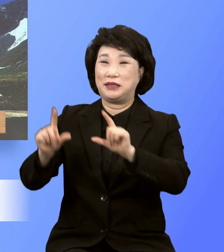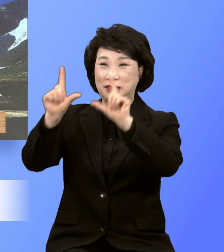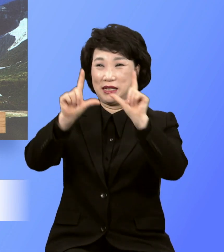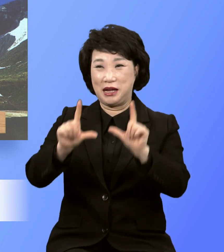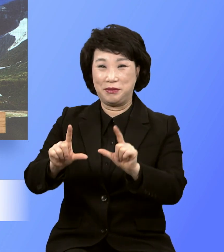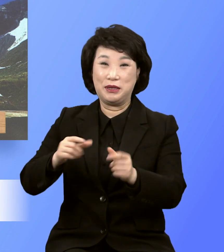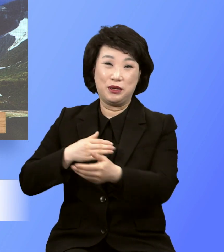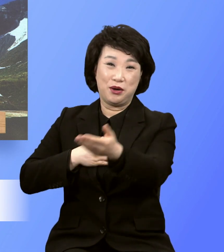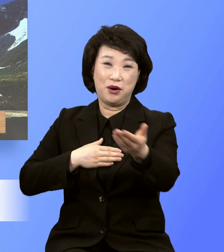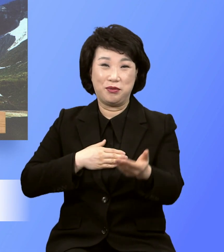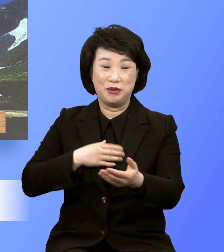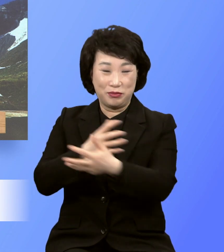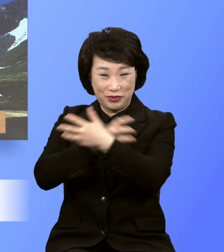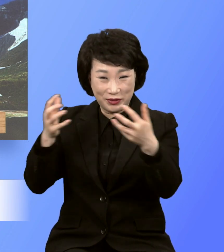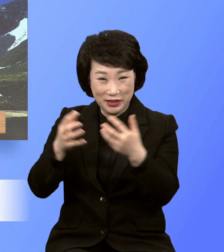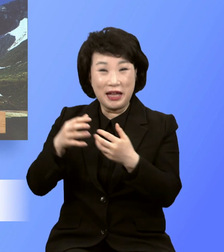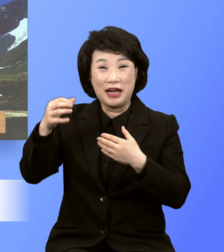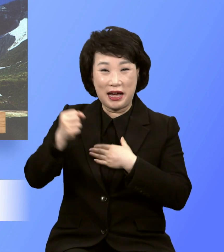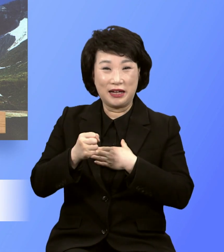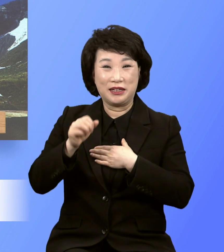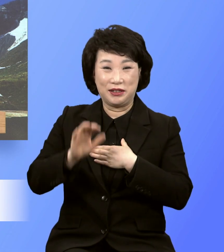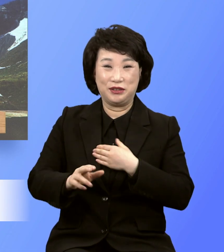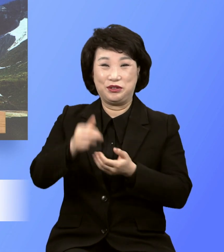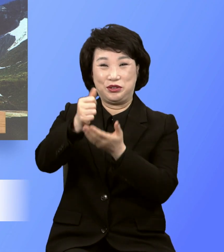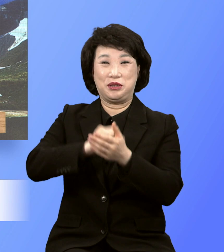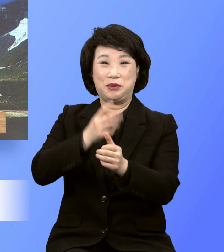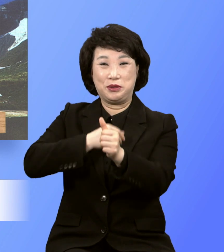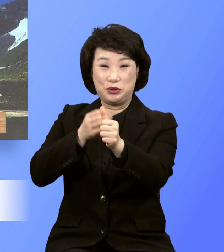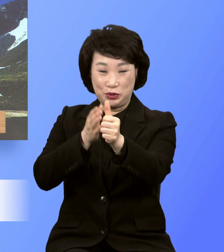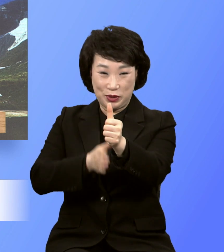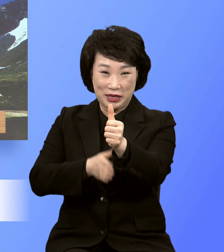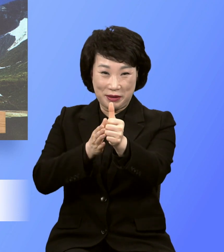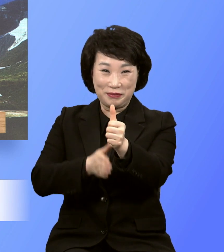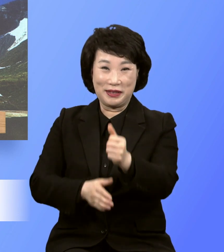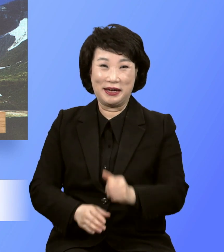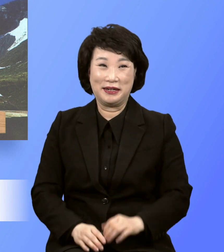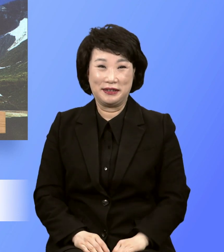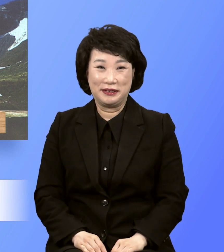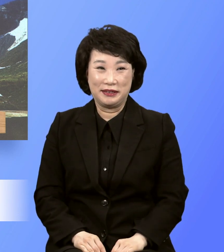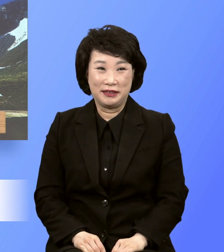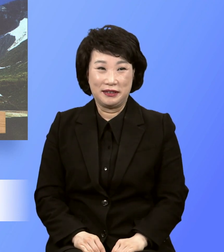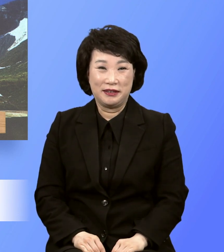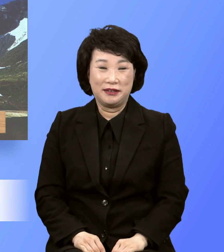삶이 여러분에게 풍성하기를 주님의 이름으로 축원합니다.